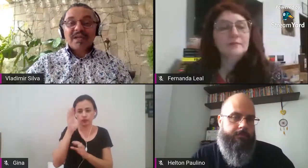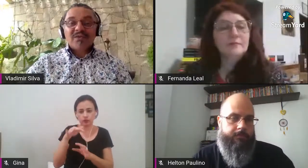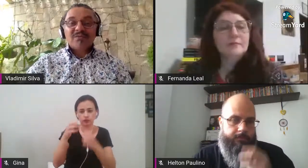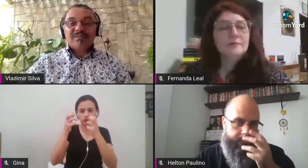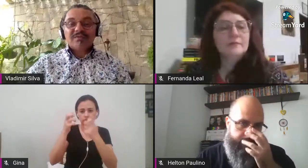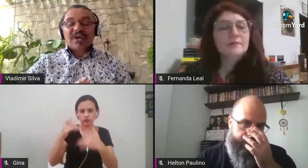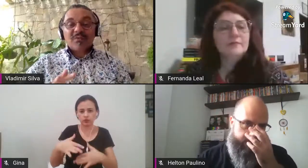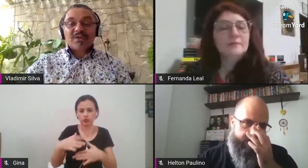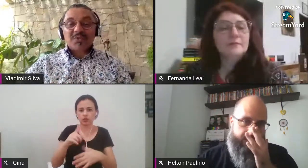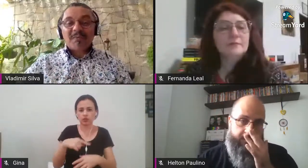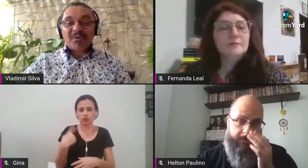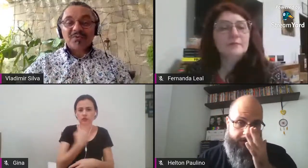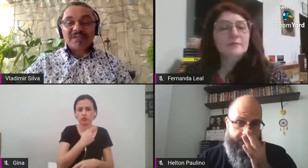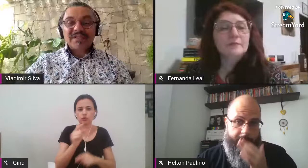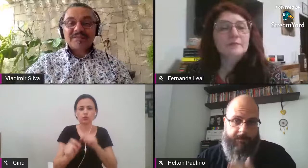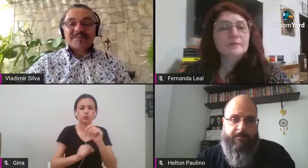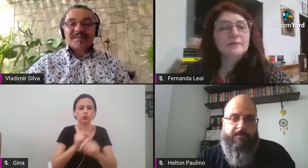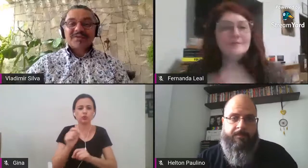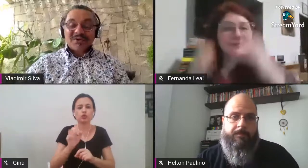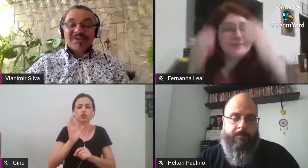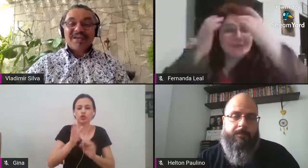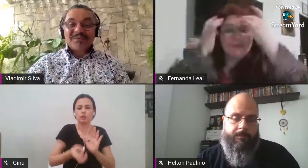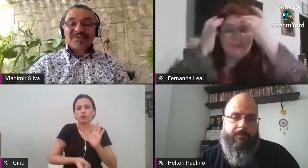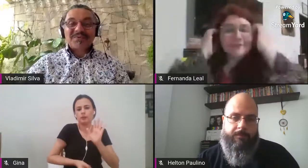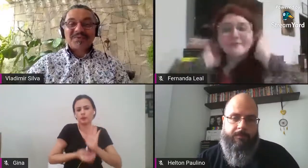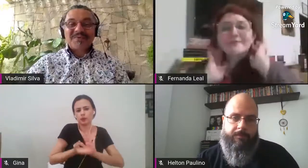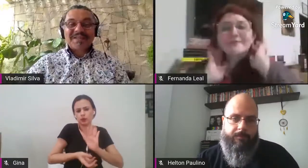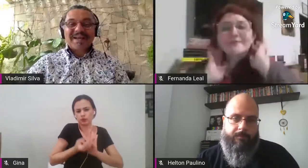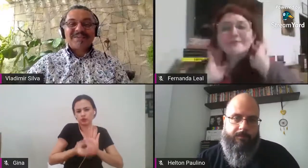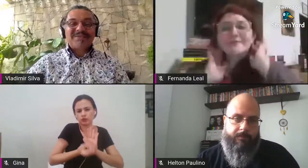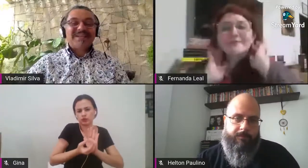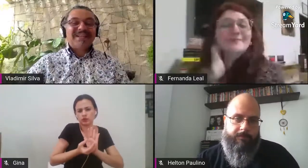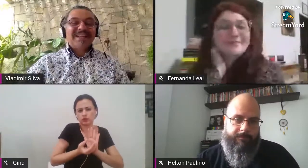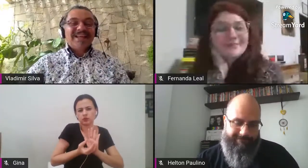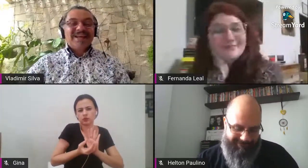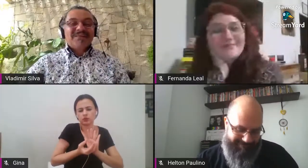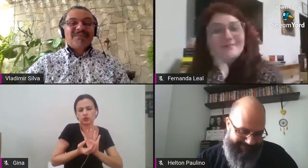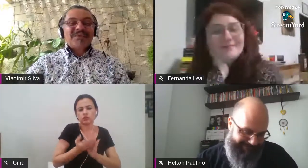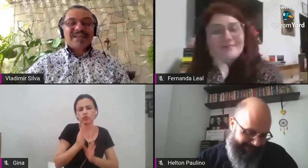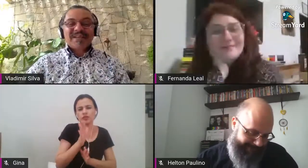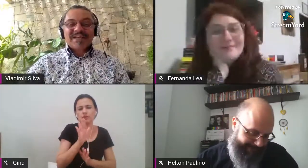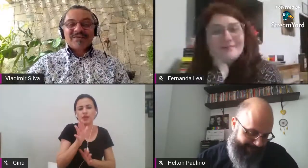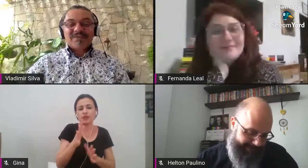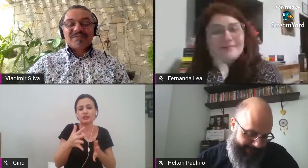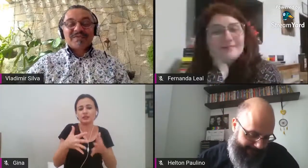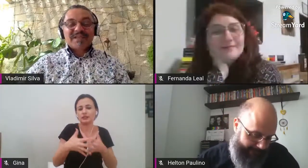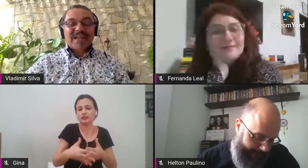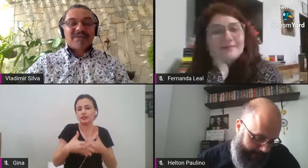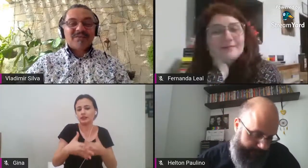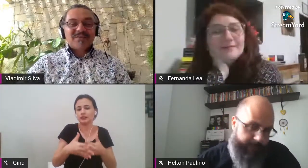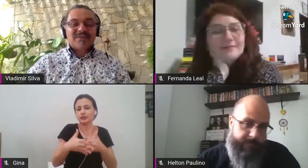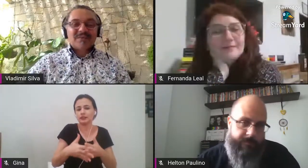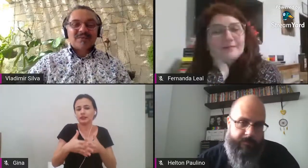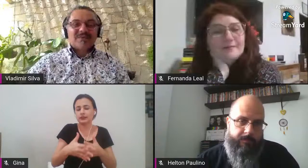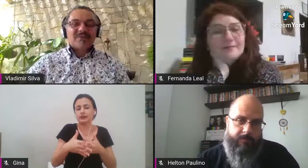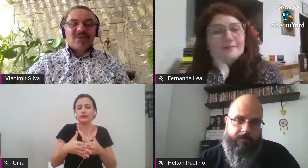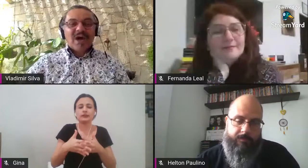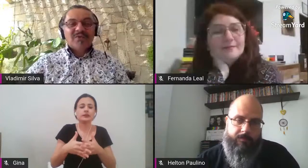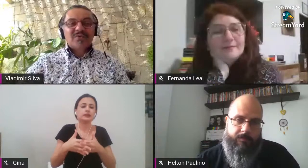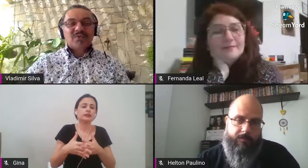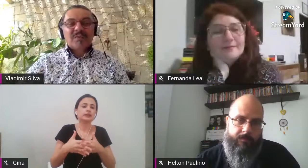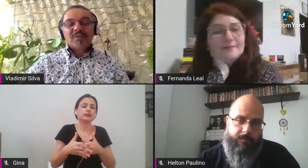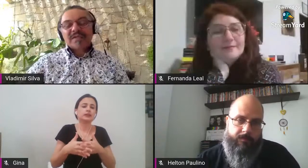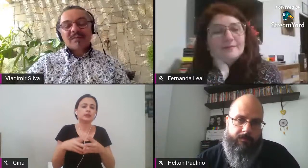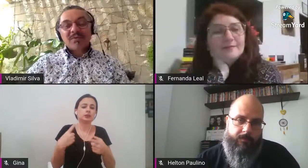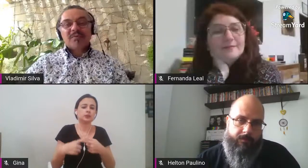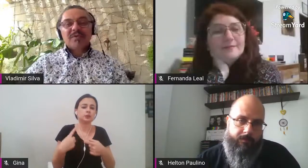um pequeno... Já começou a produzir, só que é muito complicado, né? Porque os meninos fizeram o